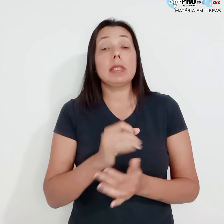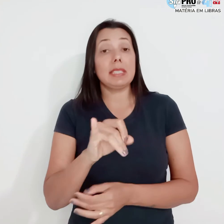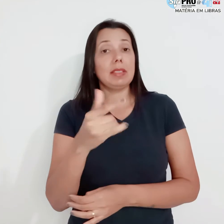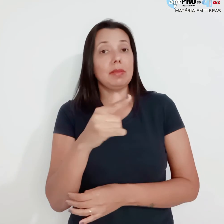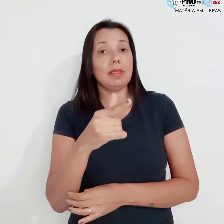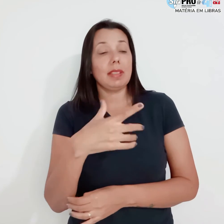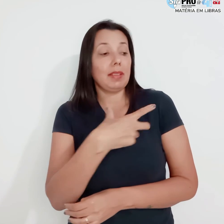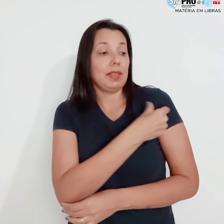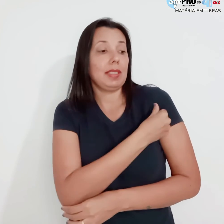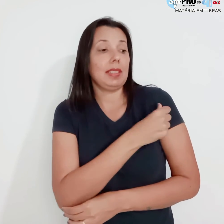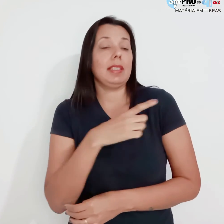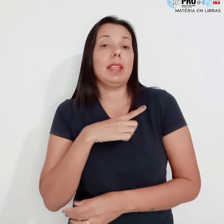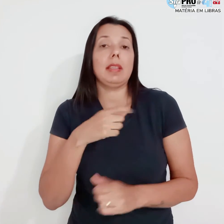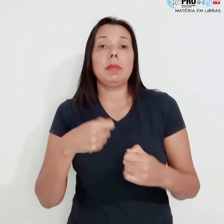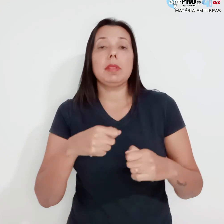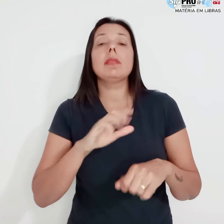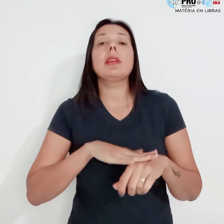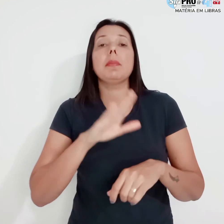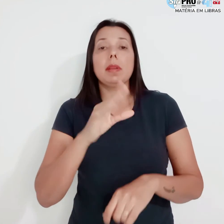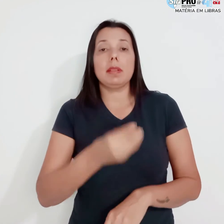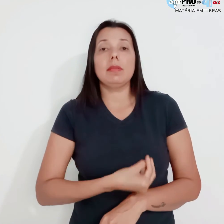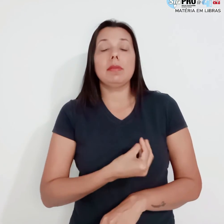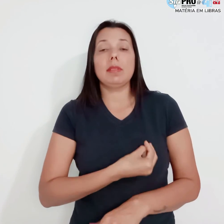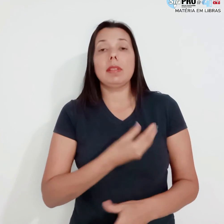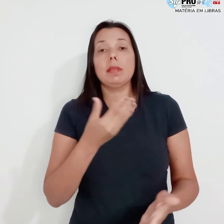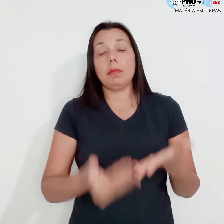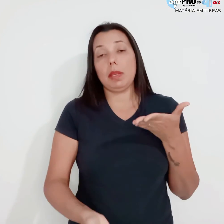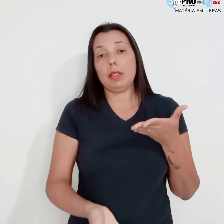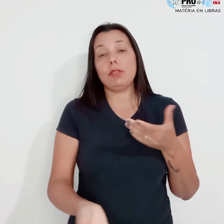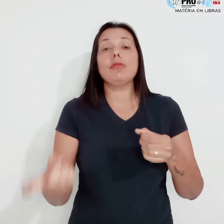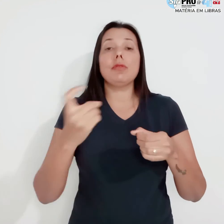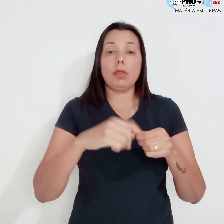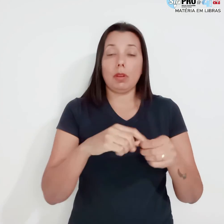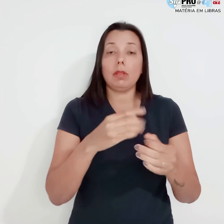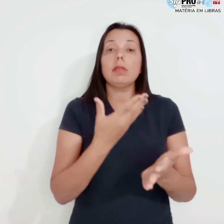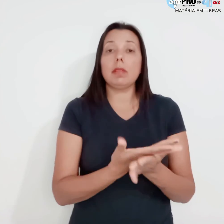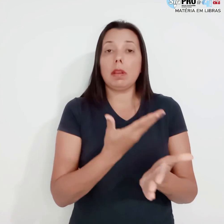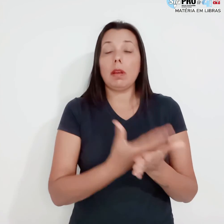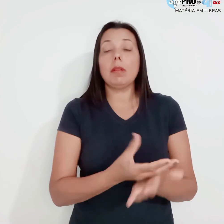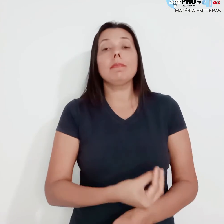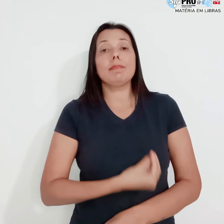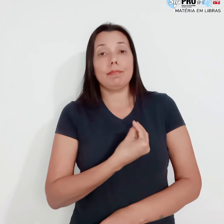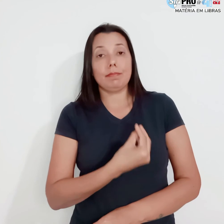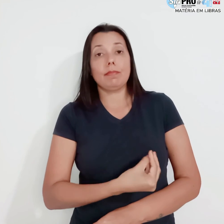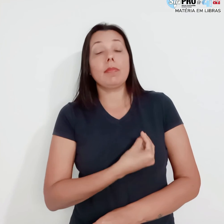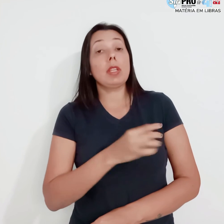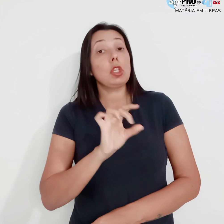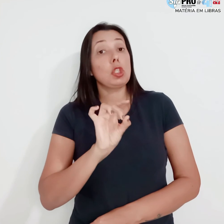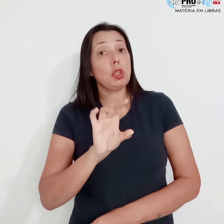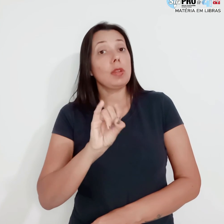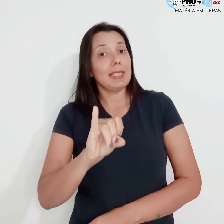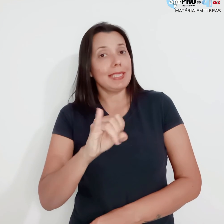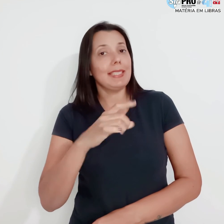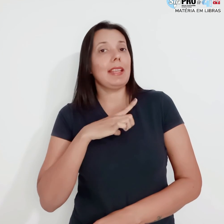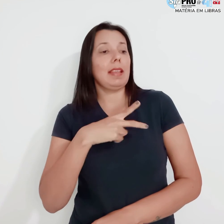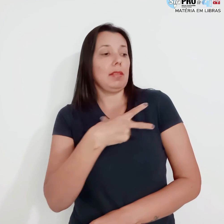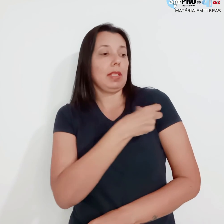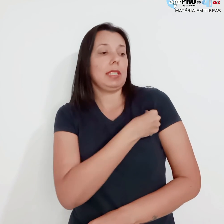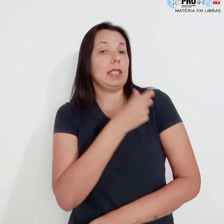vacina, teremos ainda mais vidas perdidas. Volta às aulas presenciais só com vacina. Confira